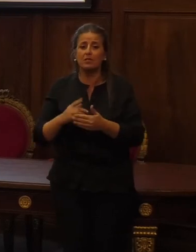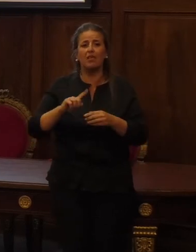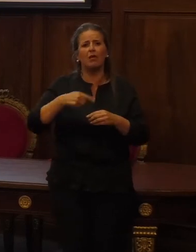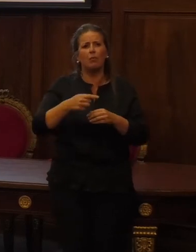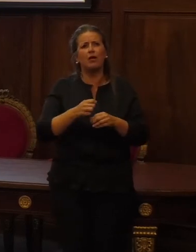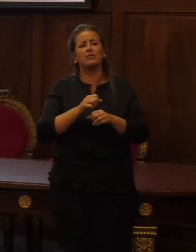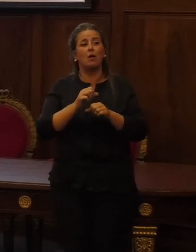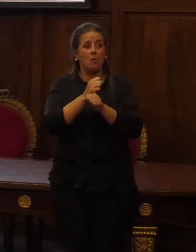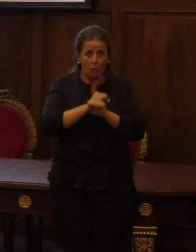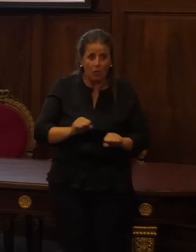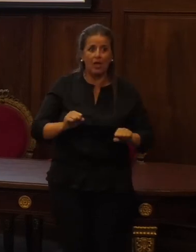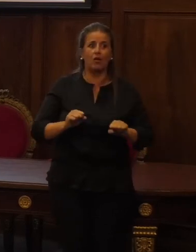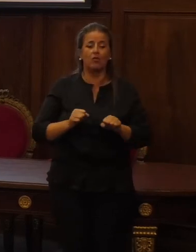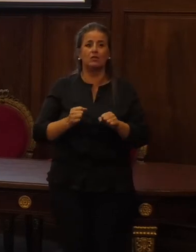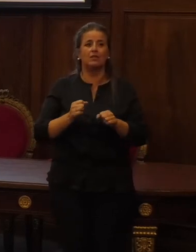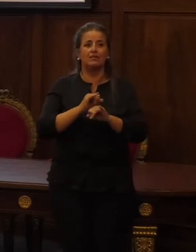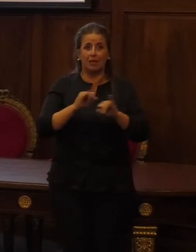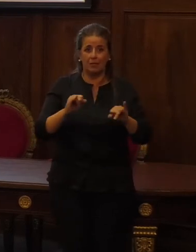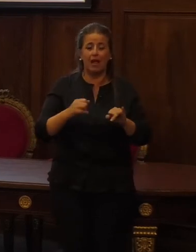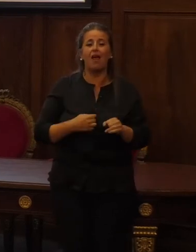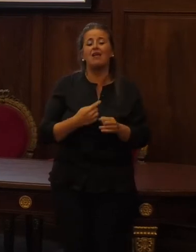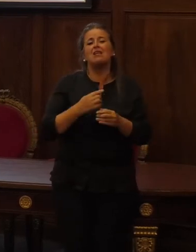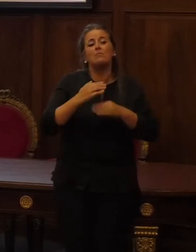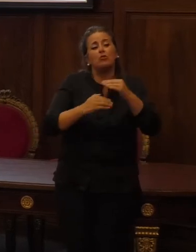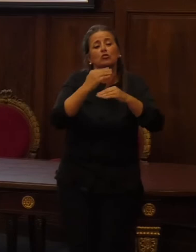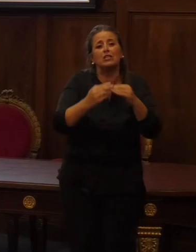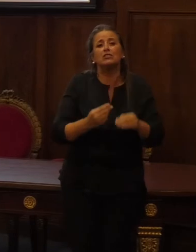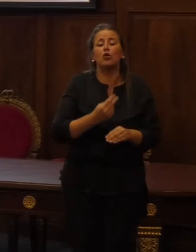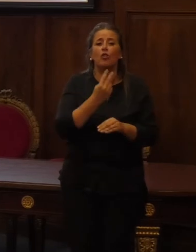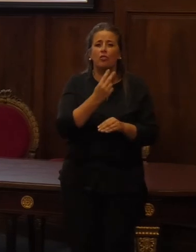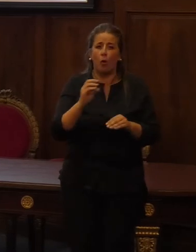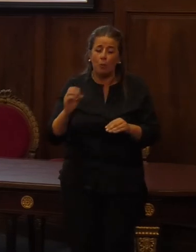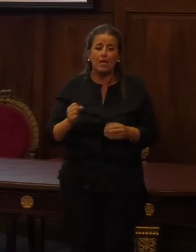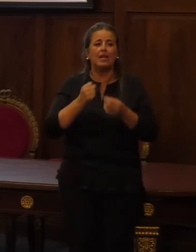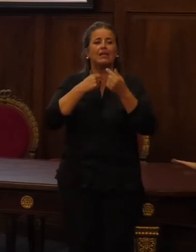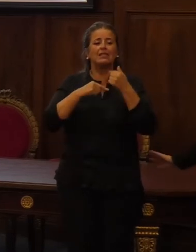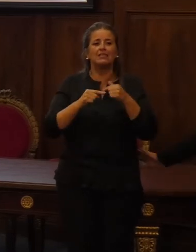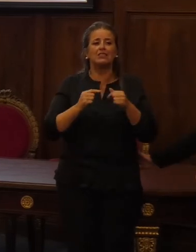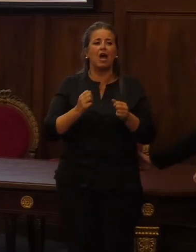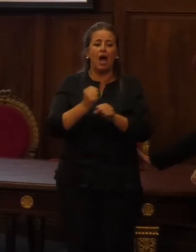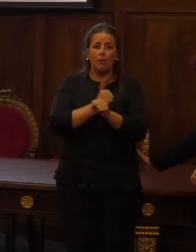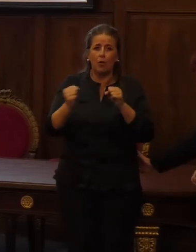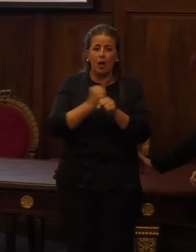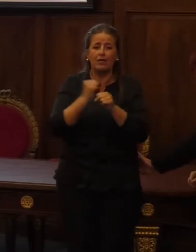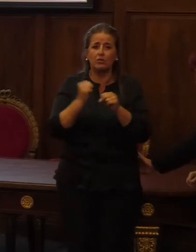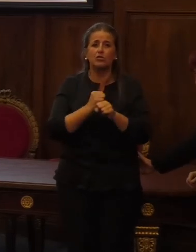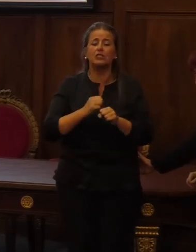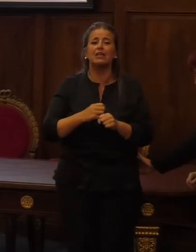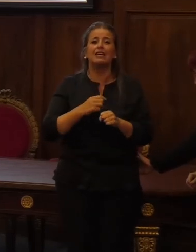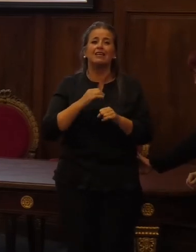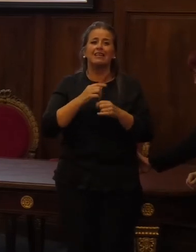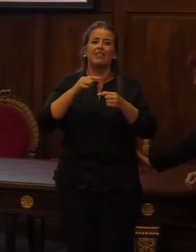proceso de discusión de principios del 2000 y aprobándose el nuevo plan recién en el 2013.